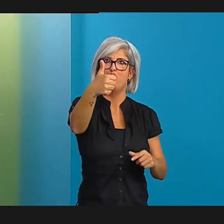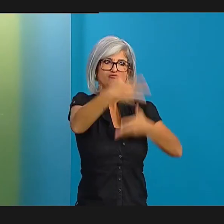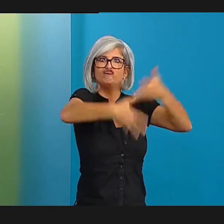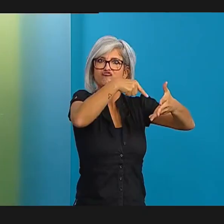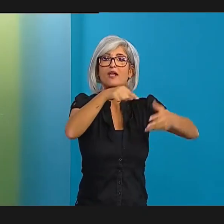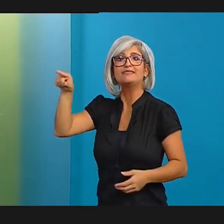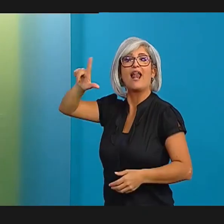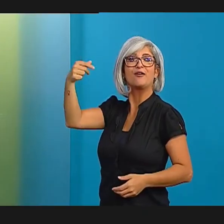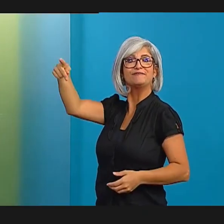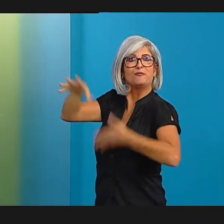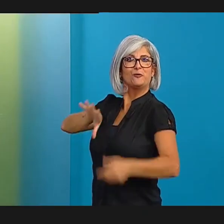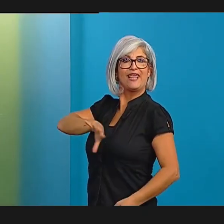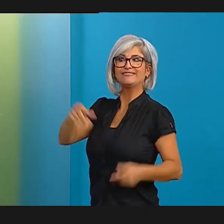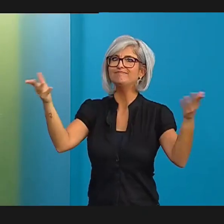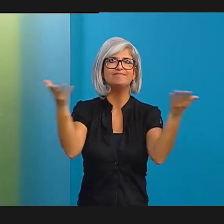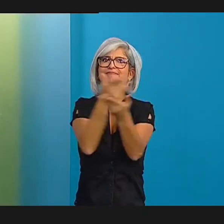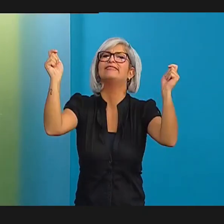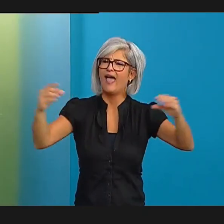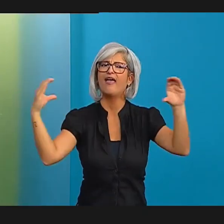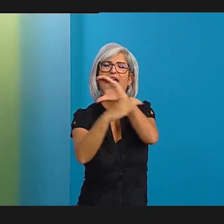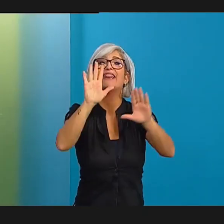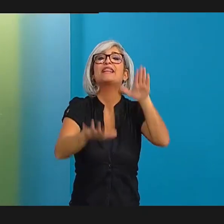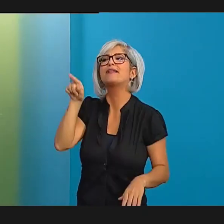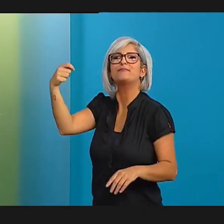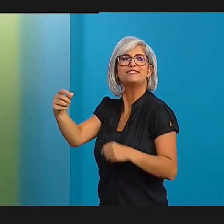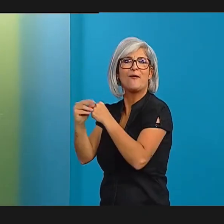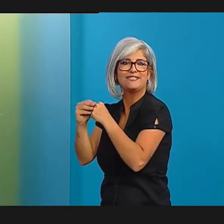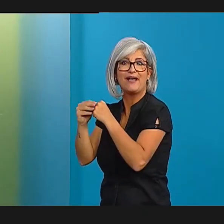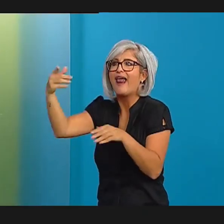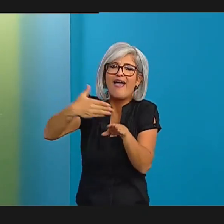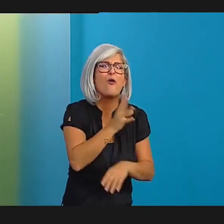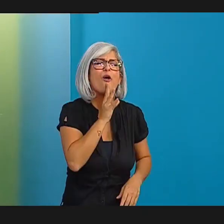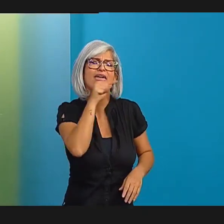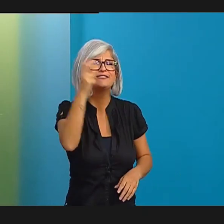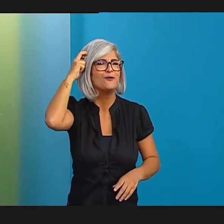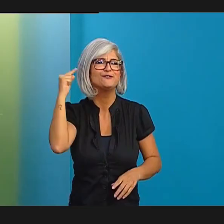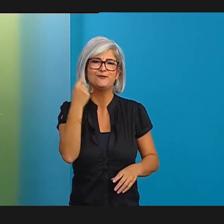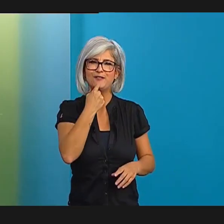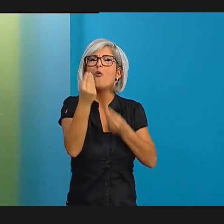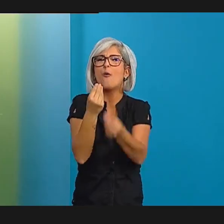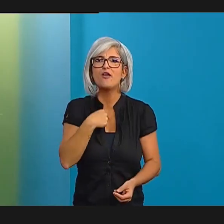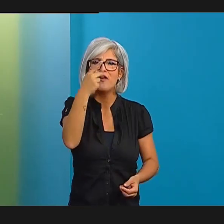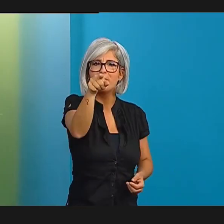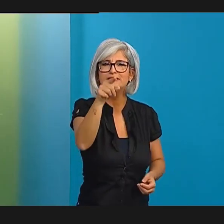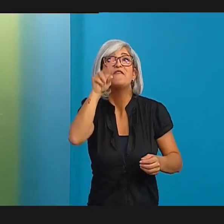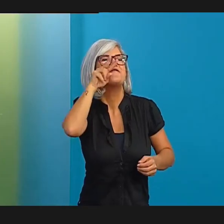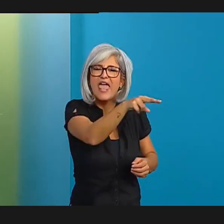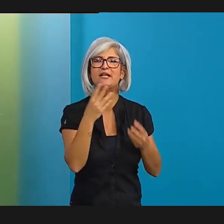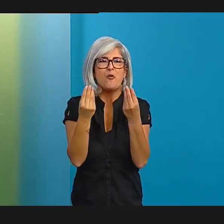pela língua, que é a L1 da comunidade surda, a L1 a primeira língua da comunidade surda, a língua de sinais, e da comunidade ouvinte é a língua portuguesa oral. Entretanto, quando um surdo tem, uma pessoa ouvinte tem conhecimento da comunidade surda, de quem é esse